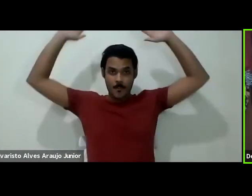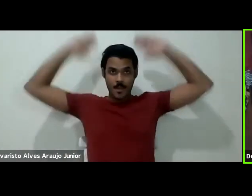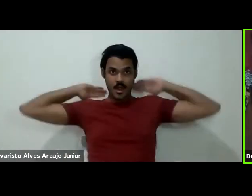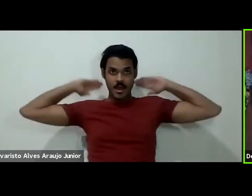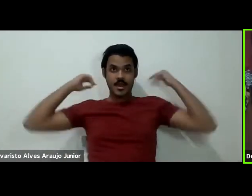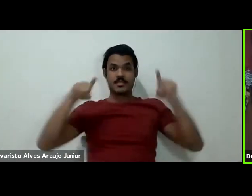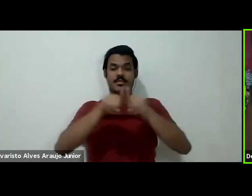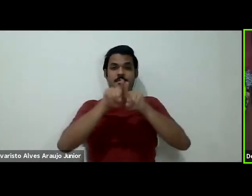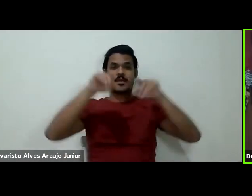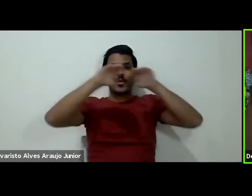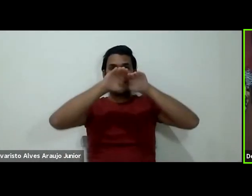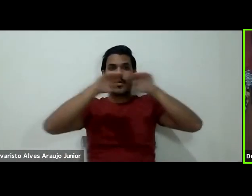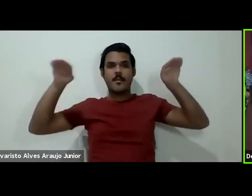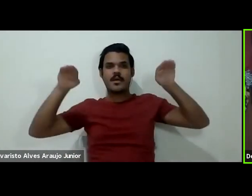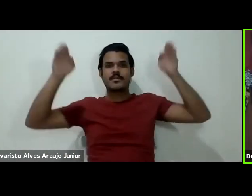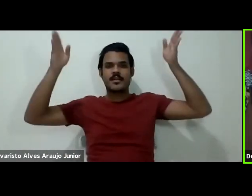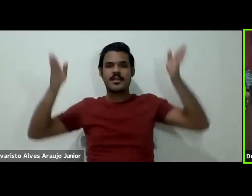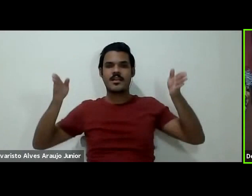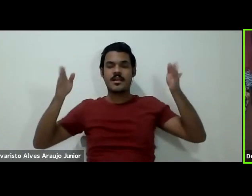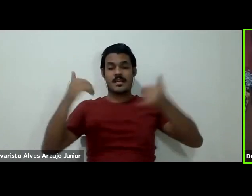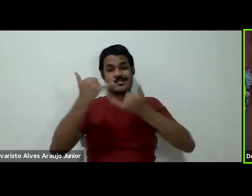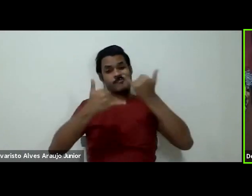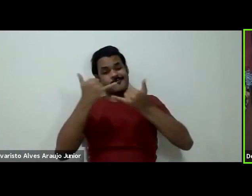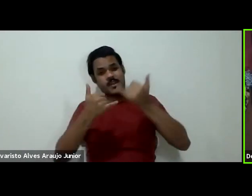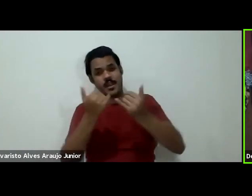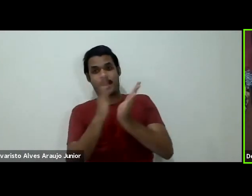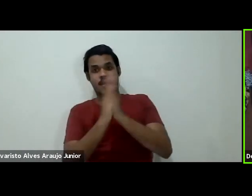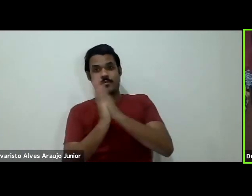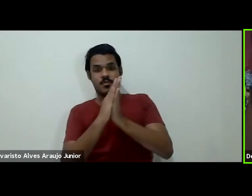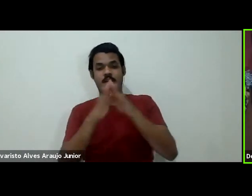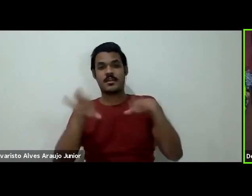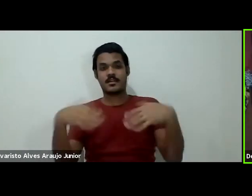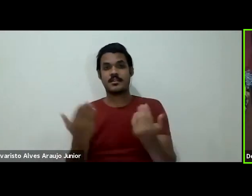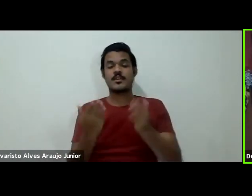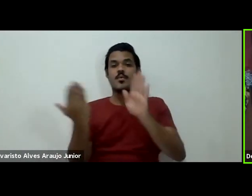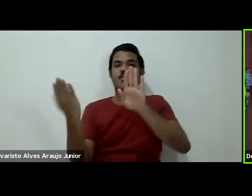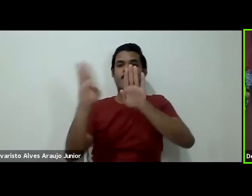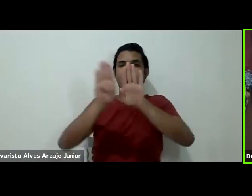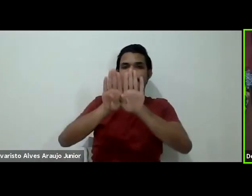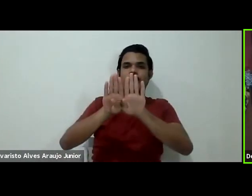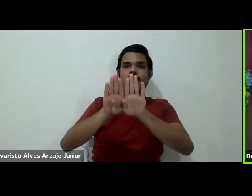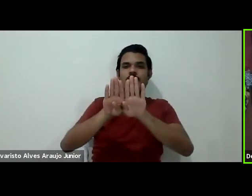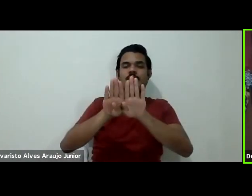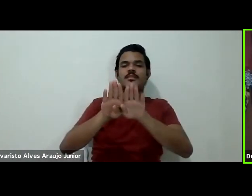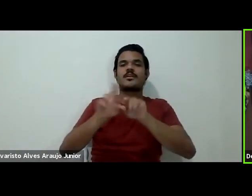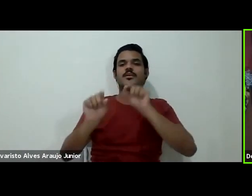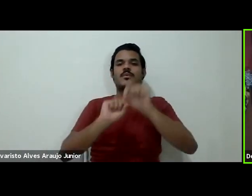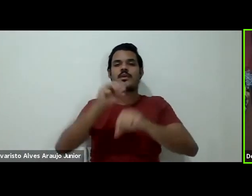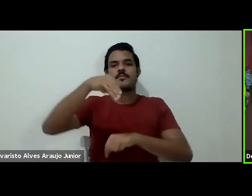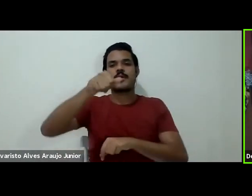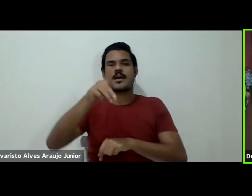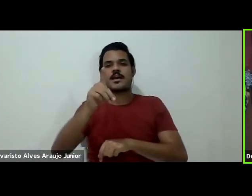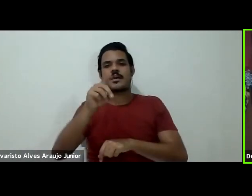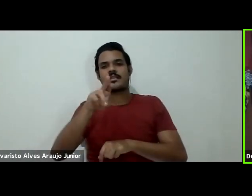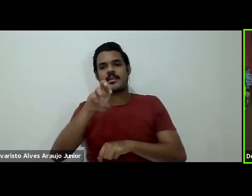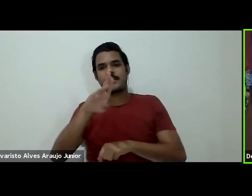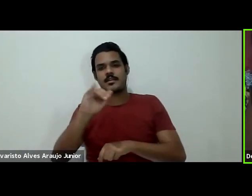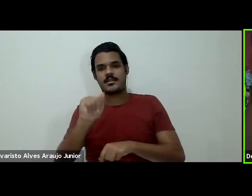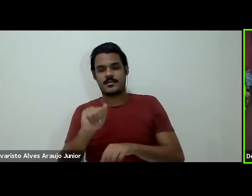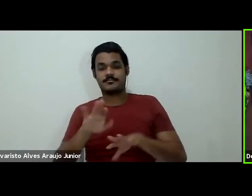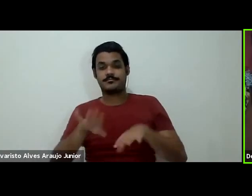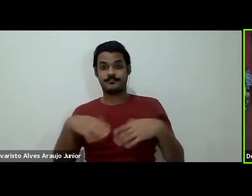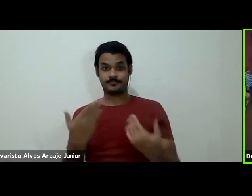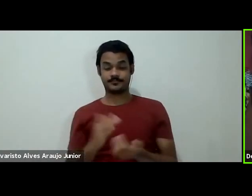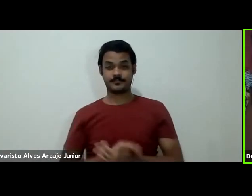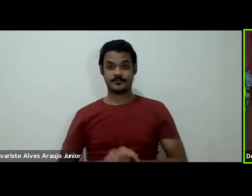alguns brinquedos infantis do meu sobrinho aqui atrás, e uma porta de madeira, também à minha esquerda, me parece.